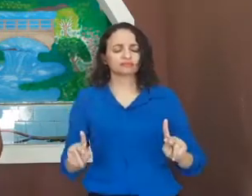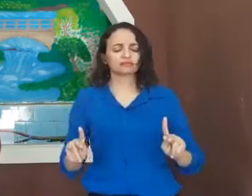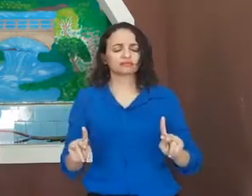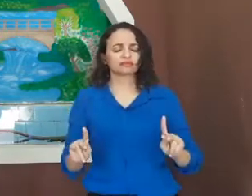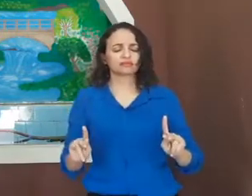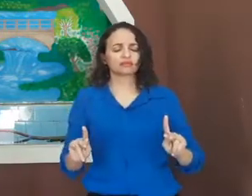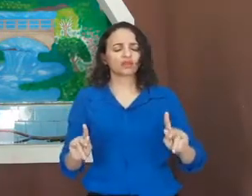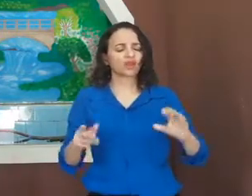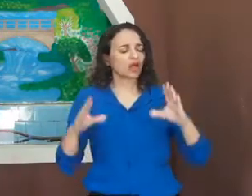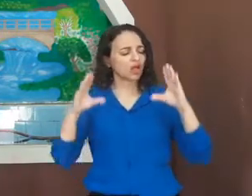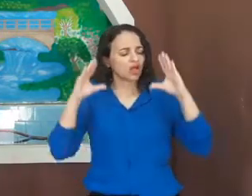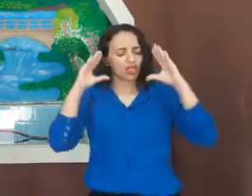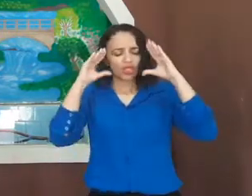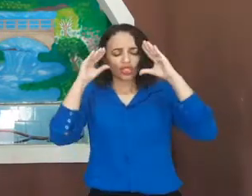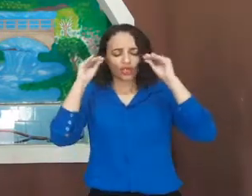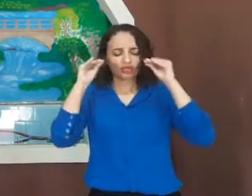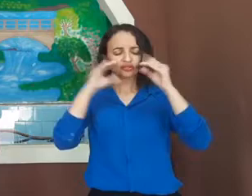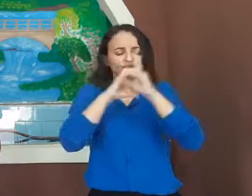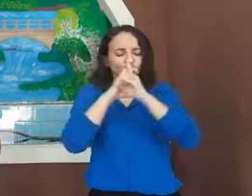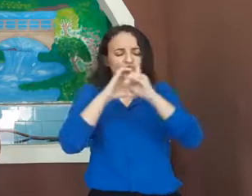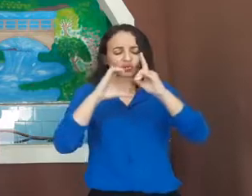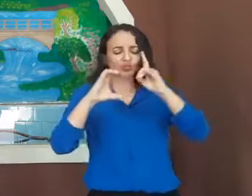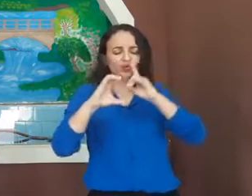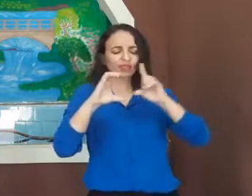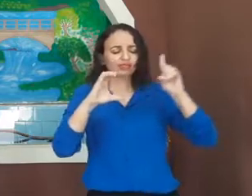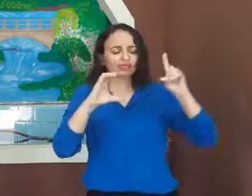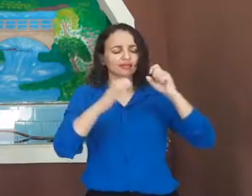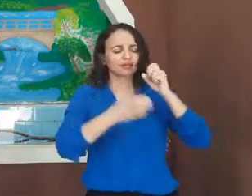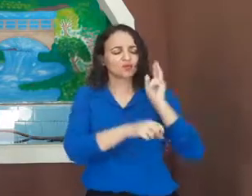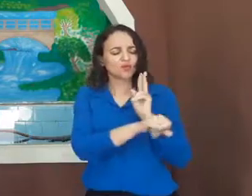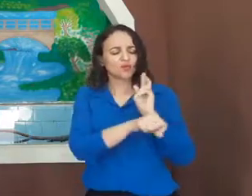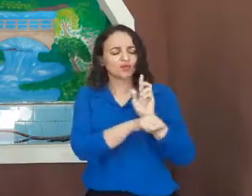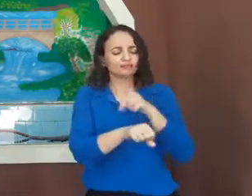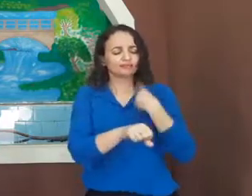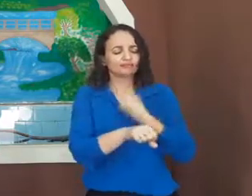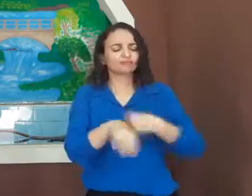traz mais à noite, Senhor, como assim o Senhor trouxe agora de manhã para ouvir a Tua